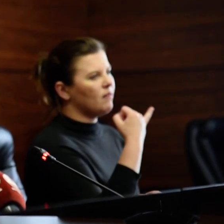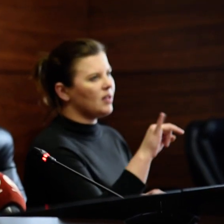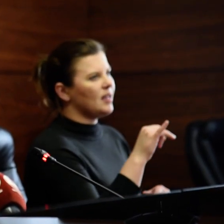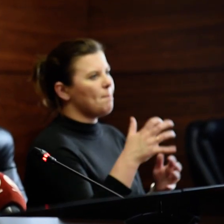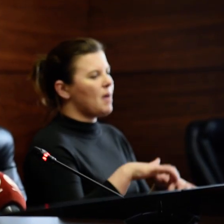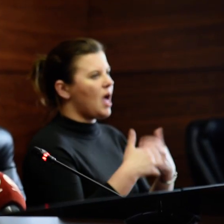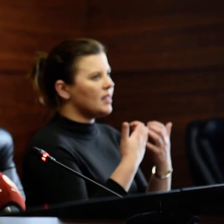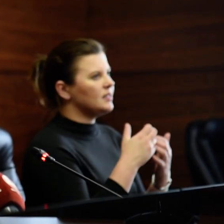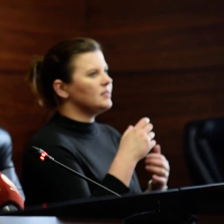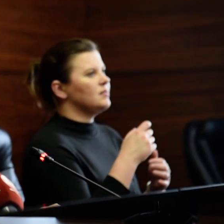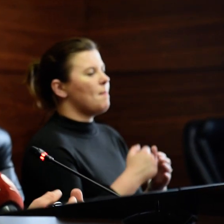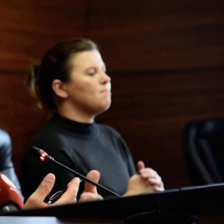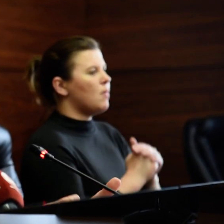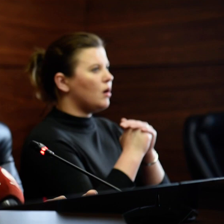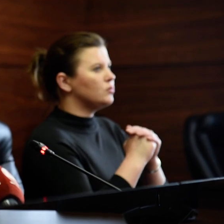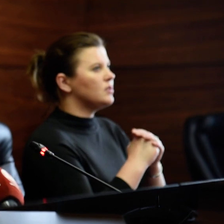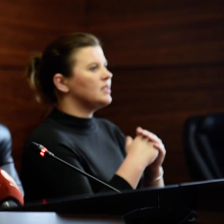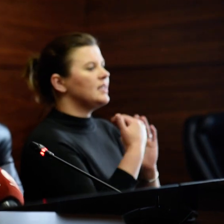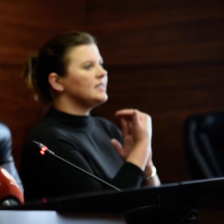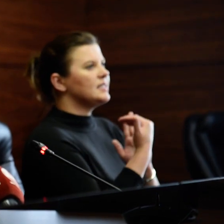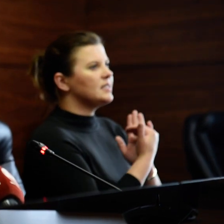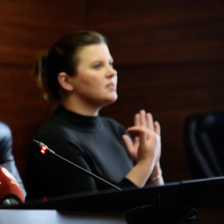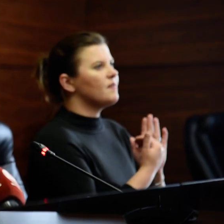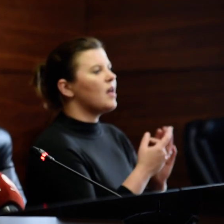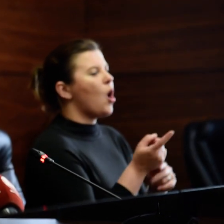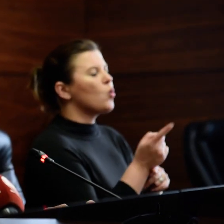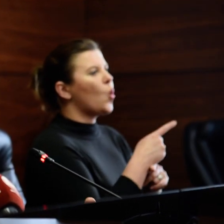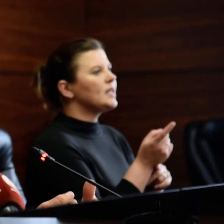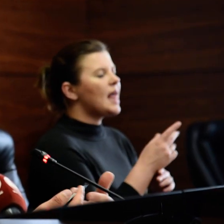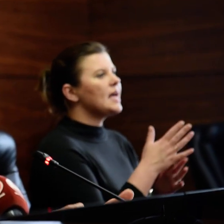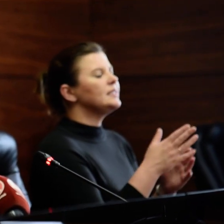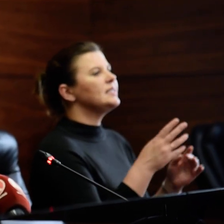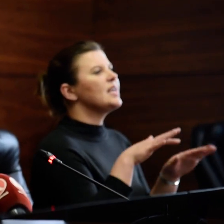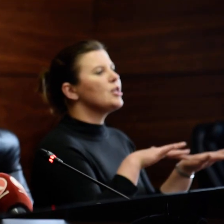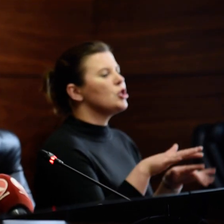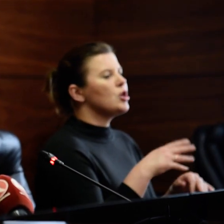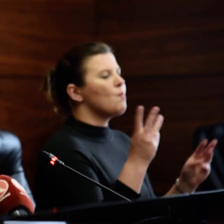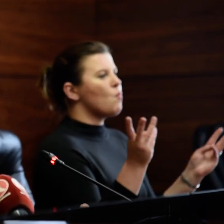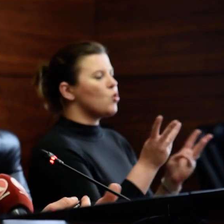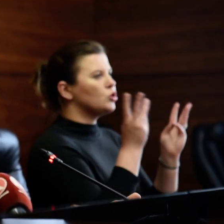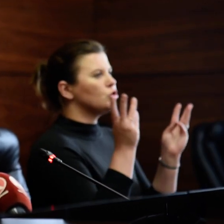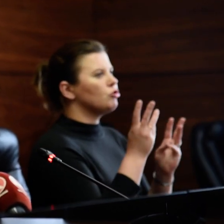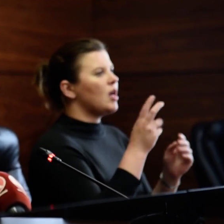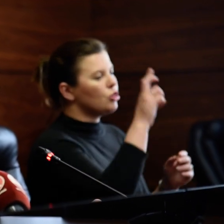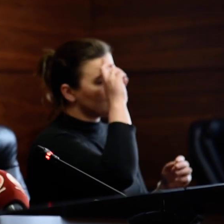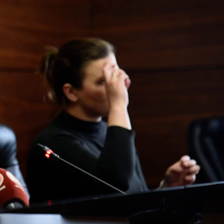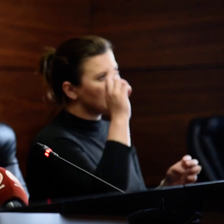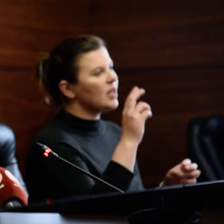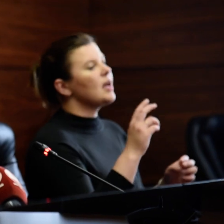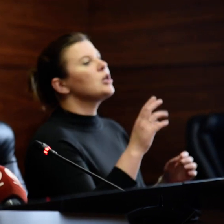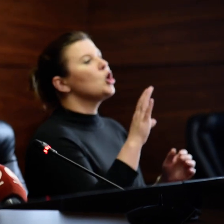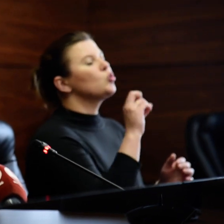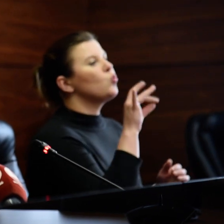механізмі, да, базисі, система координації дій пожежно-рятувальної служби, Державної служби з